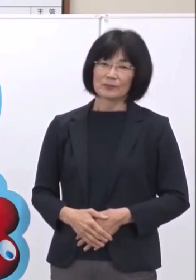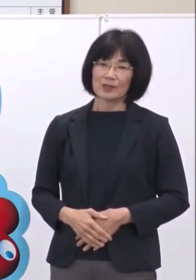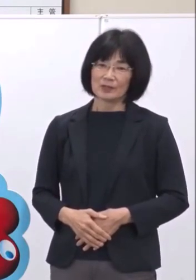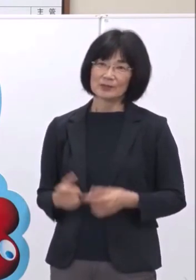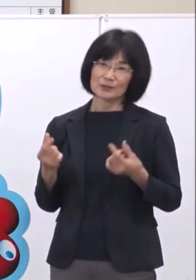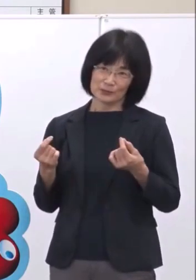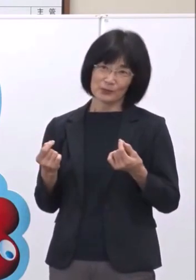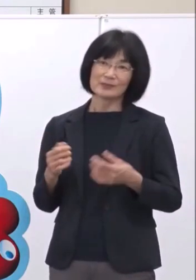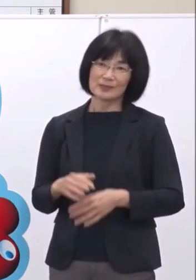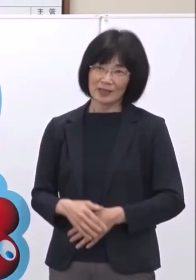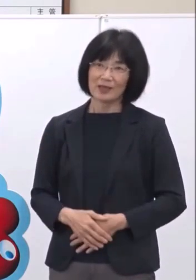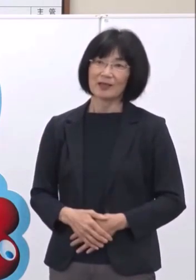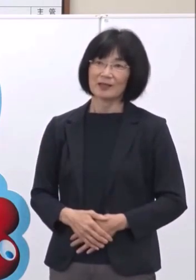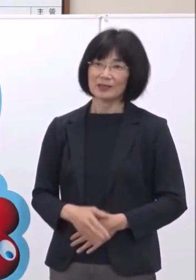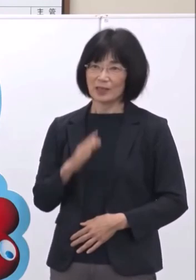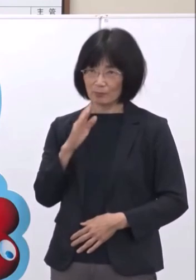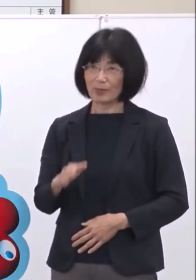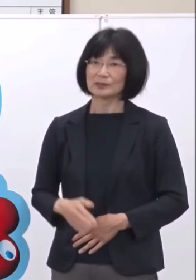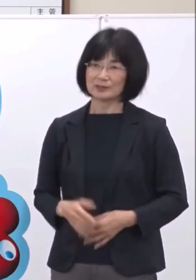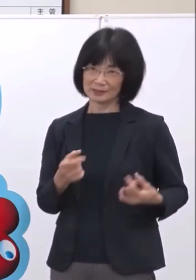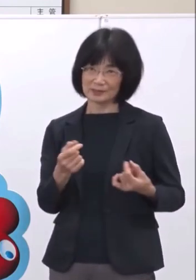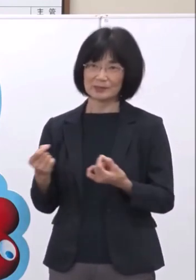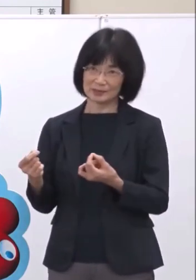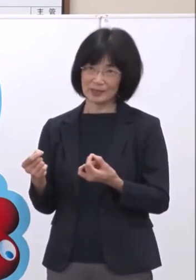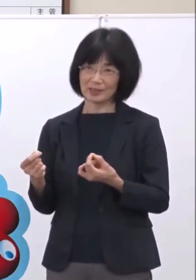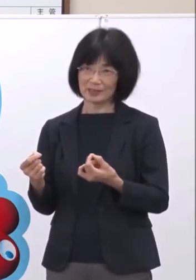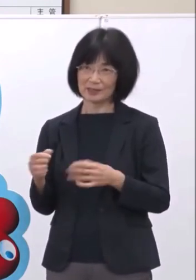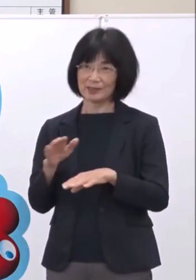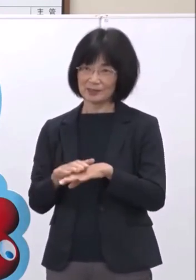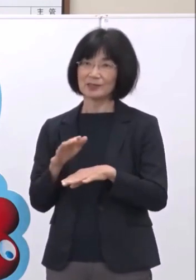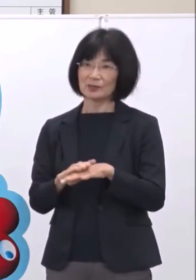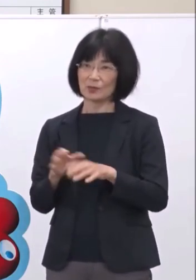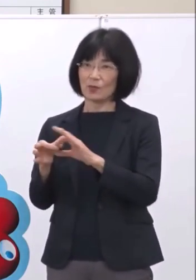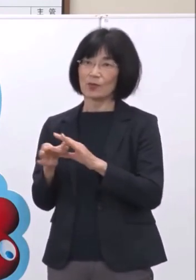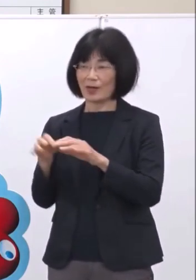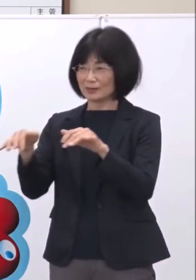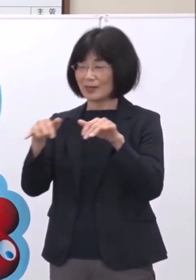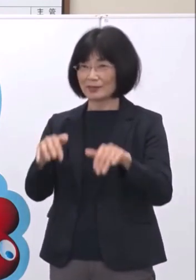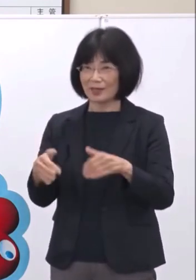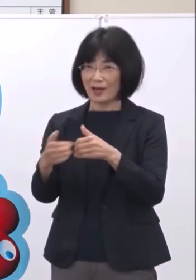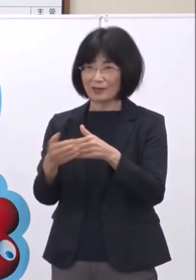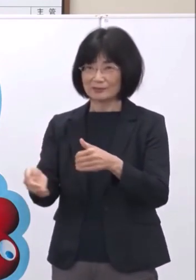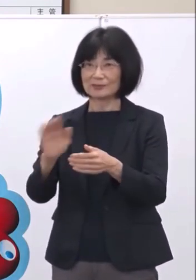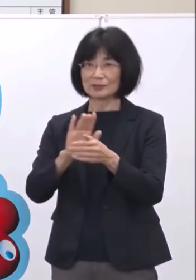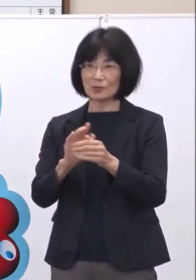そうですね、しかるべき対策を関係機関と連携して取っていきたいと思います。